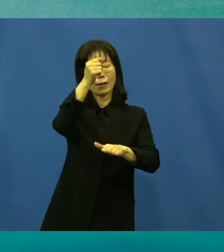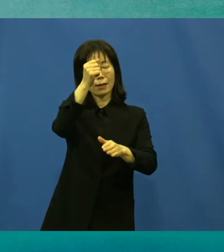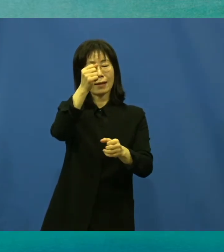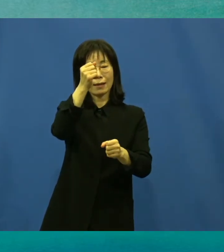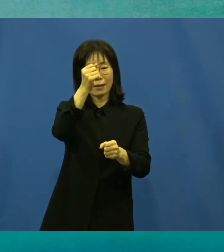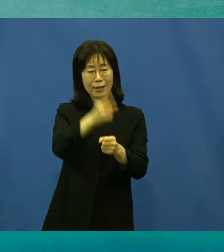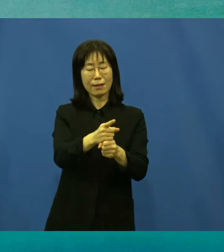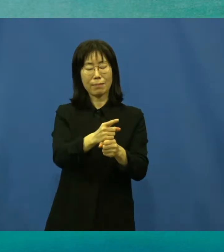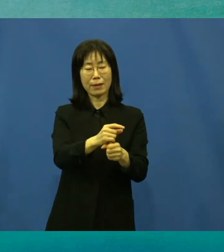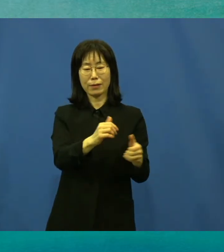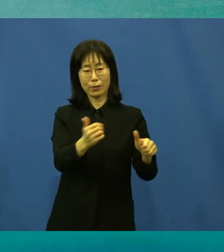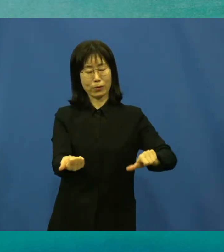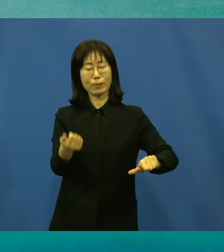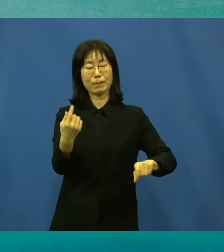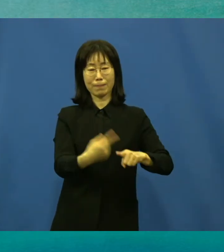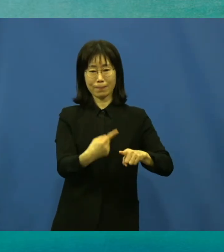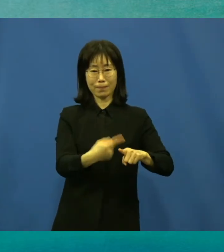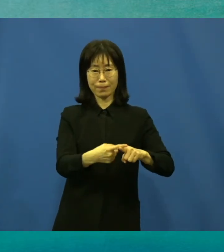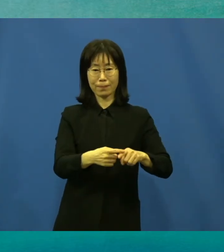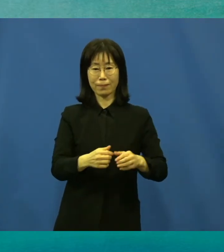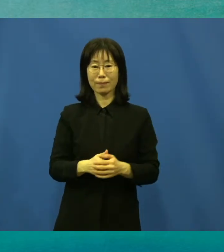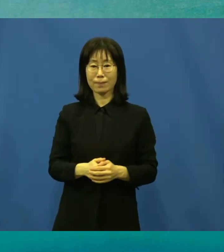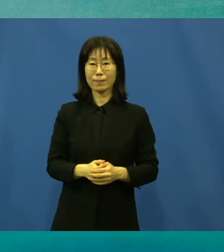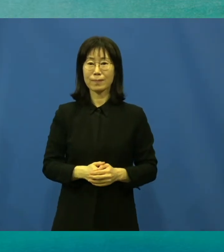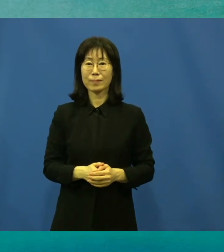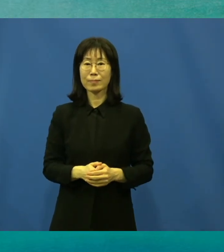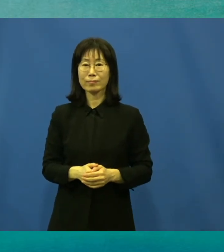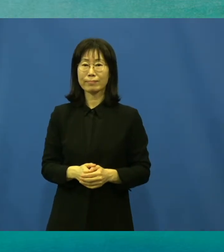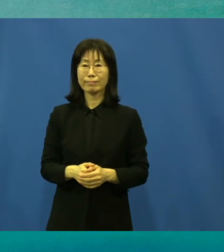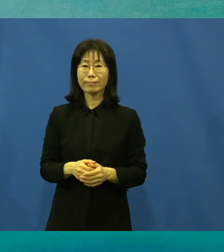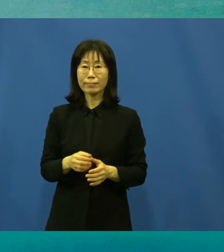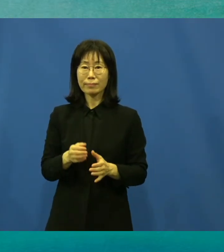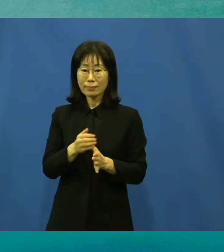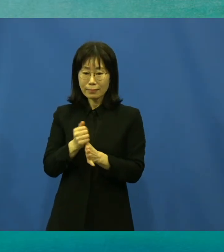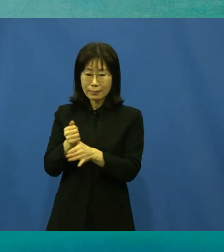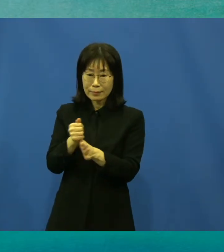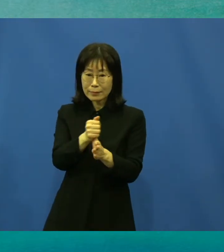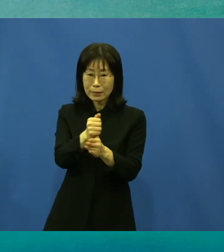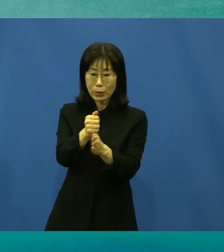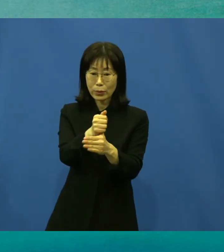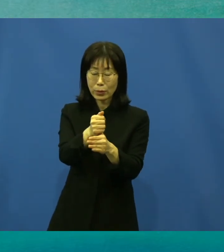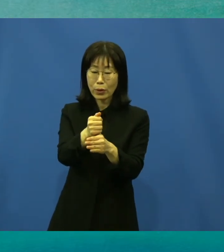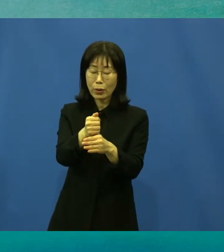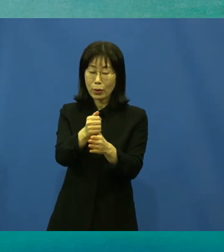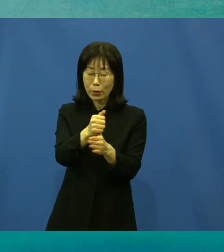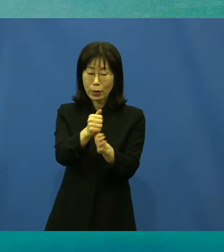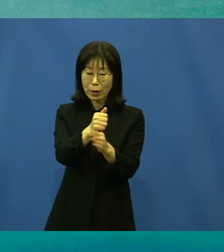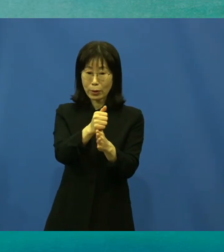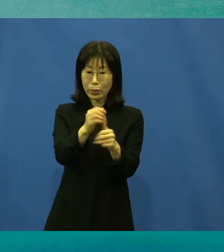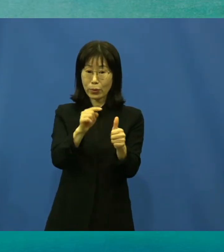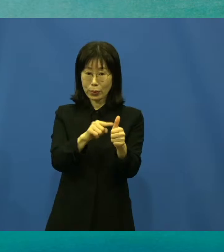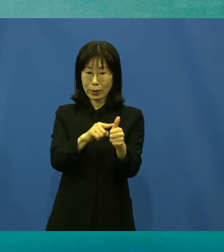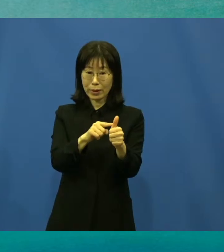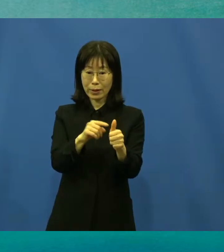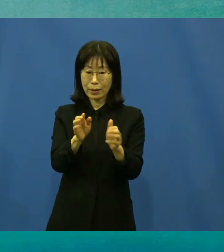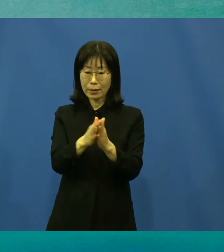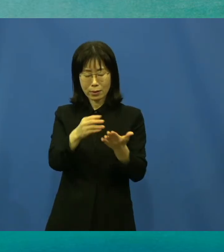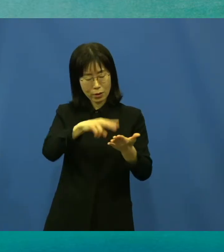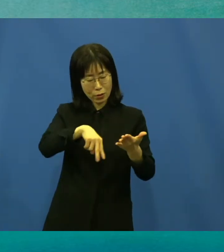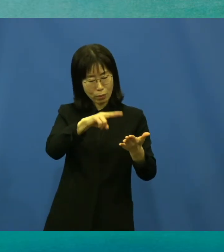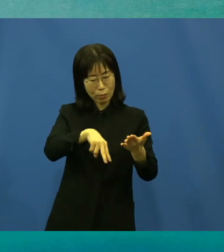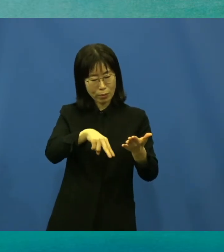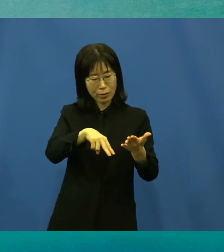여러분, 요나에게서 구원의 근거를 찾을 수 없습니다. 아무리 눈을 닫고 봐도 요나는 문제투성이입니다. 사랑받을 만한 일이 보이지